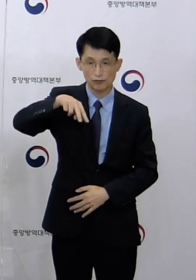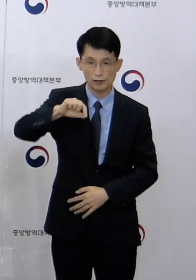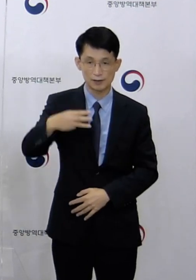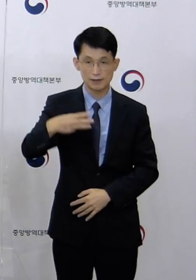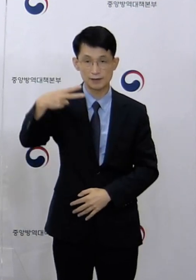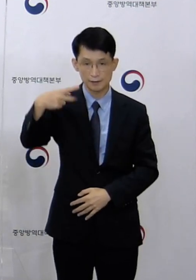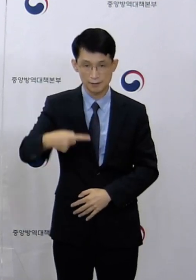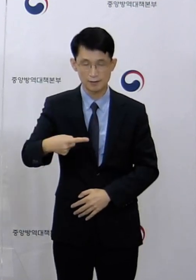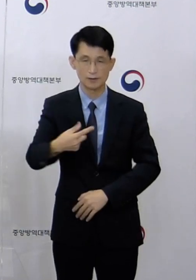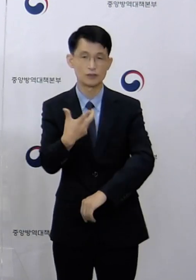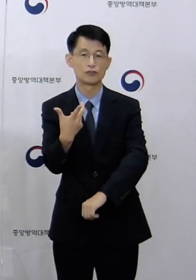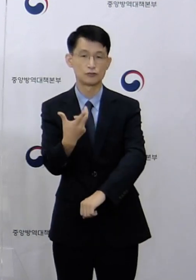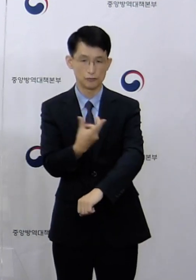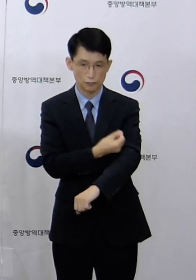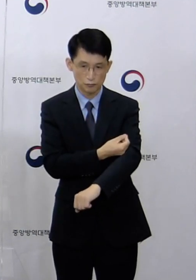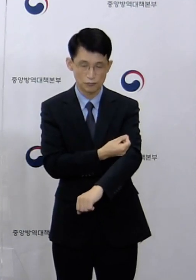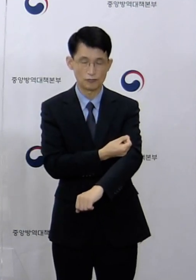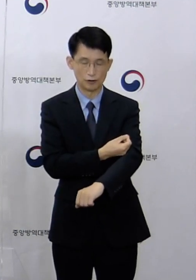현황입니다.